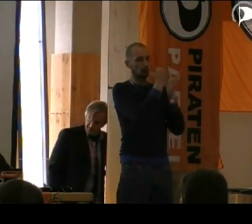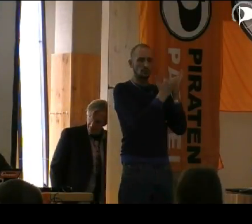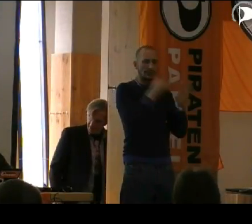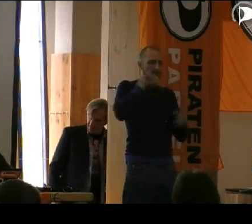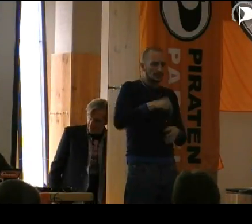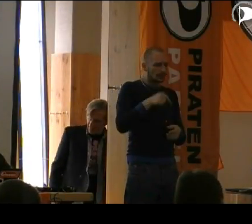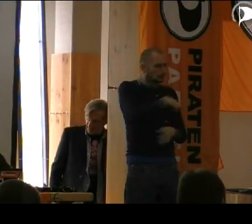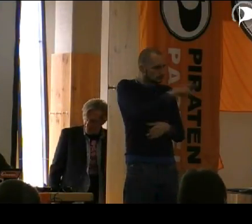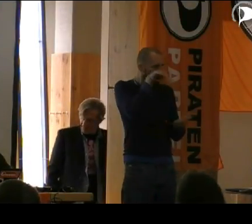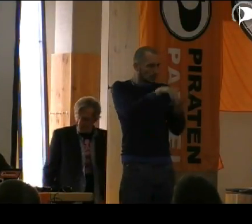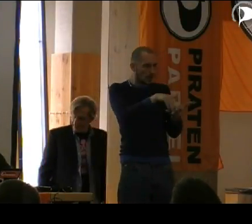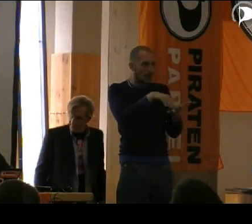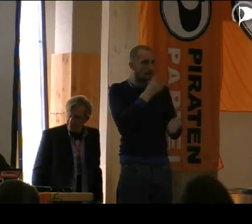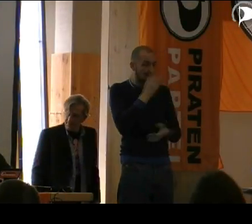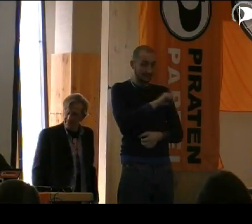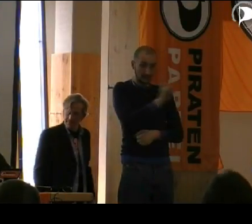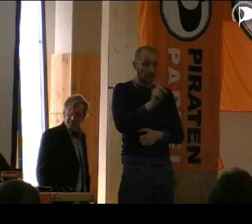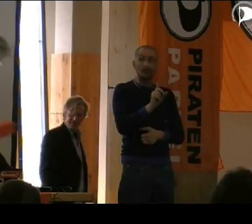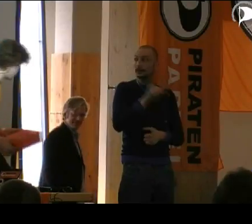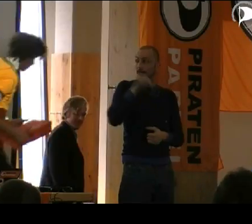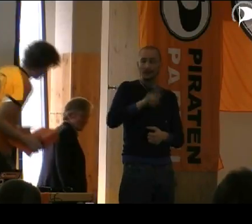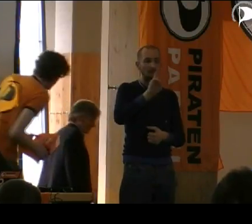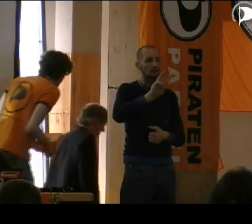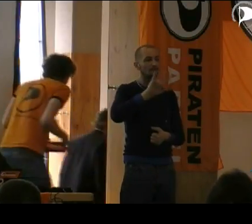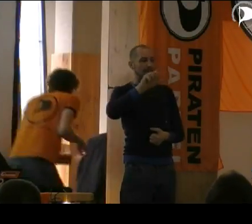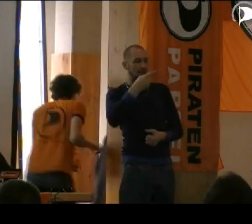ist was gefällt haben sonst ziehen wiki die wurde